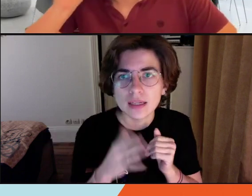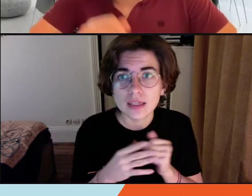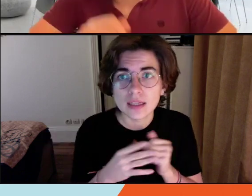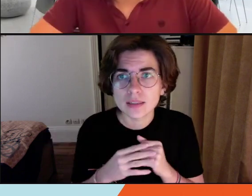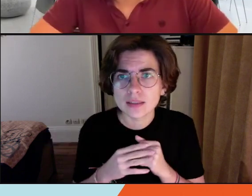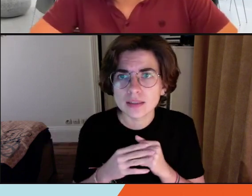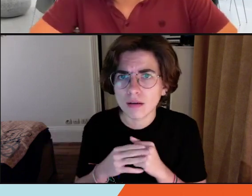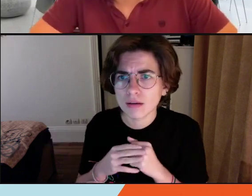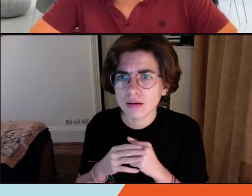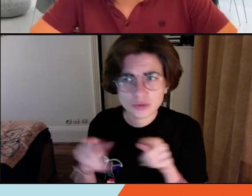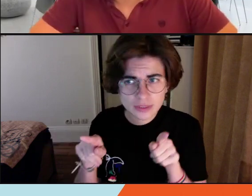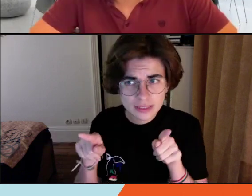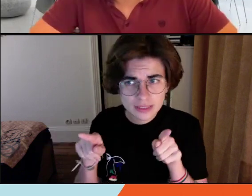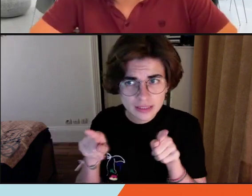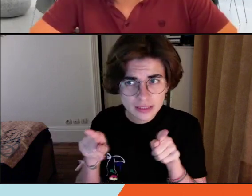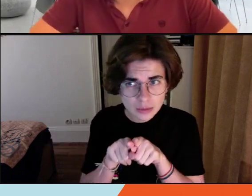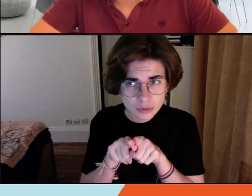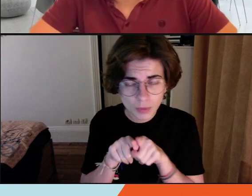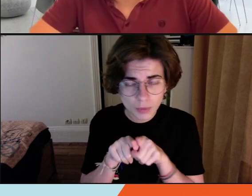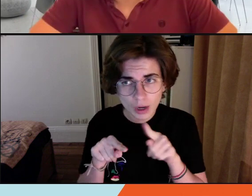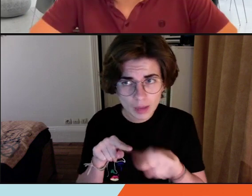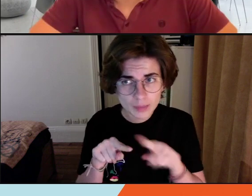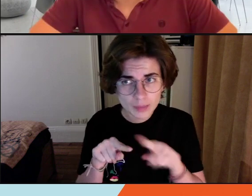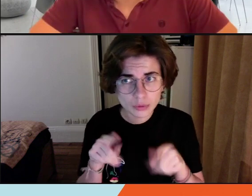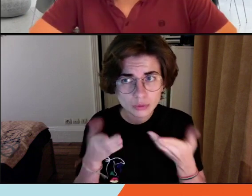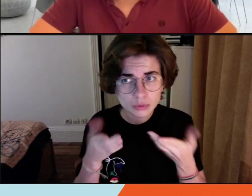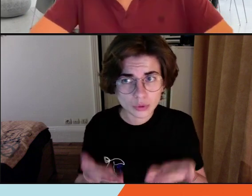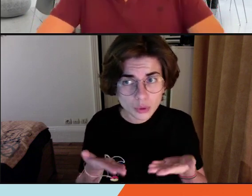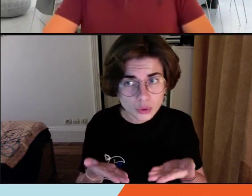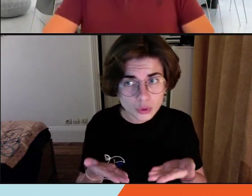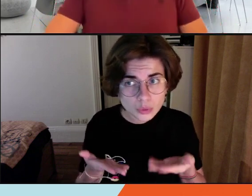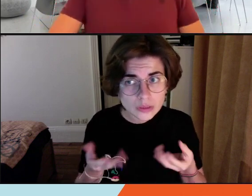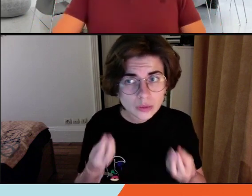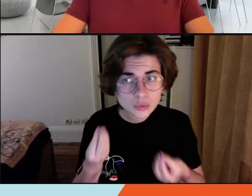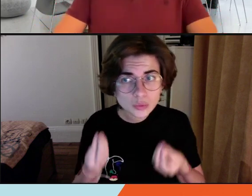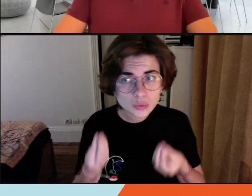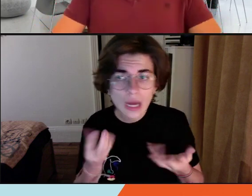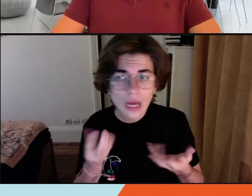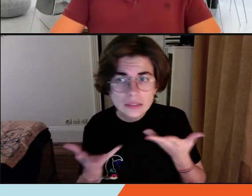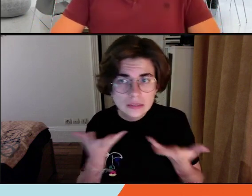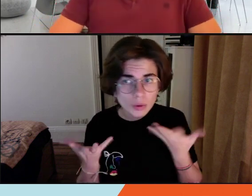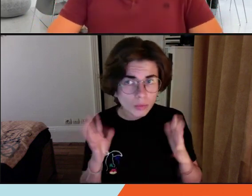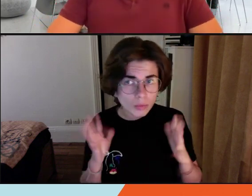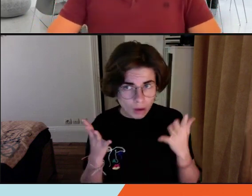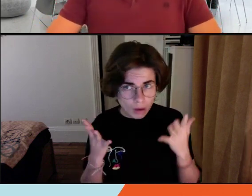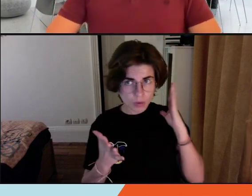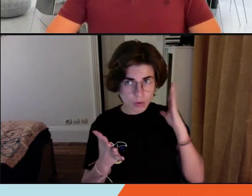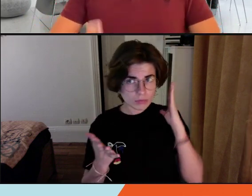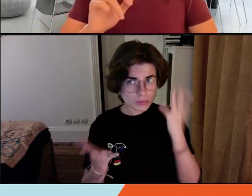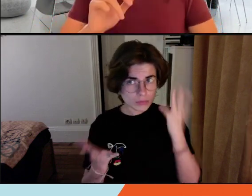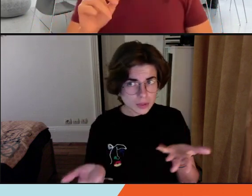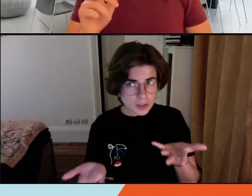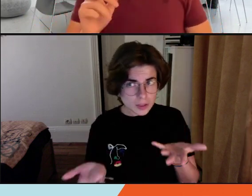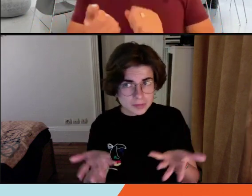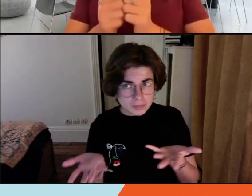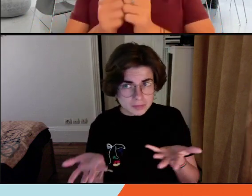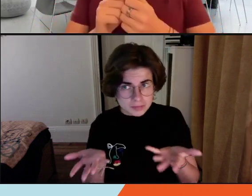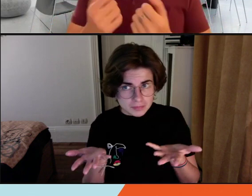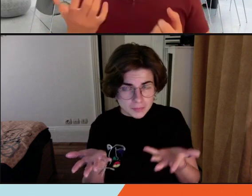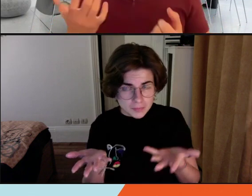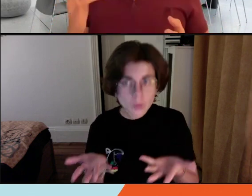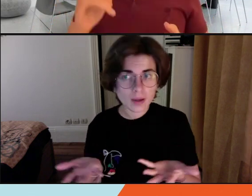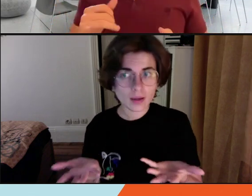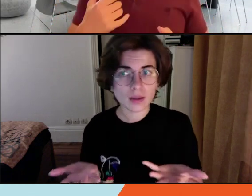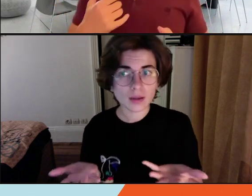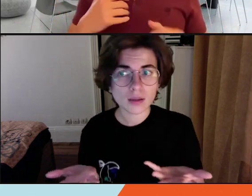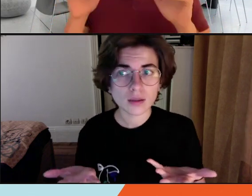Et est-ce que c'était exactement la même chose qu'aujourd'hui? Enfin, t'étais comment avant? Non, non, non, ça change. Ouais,